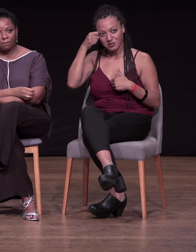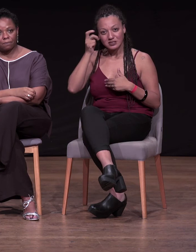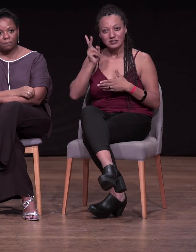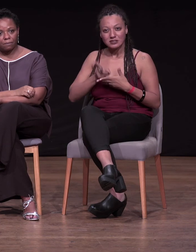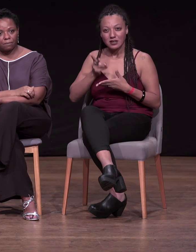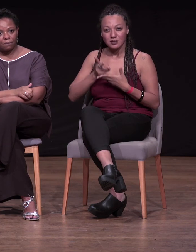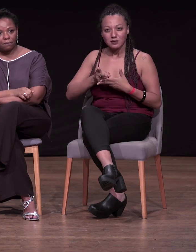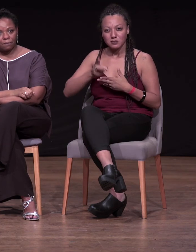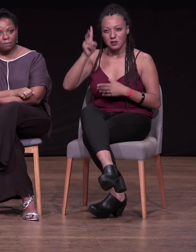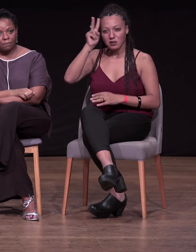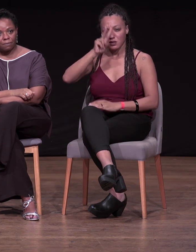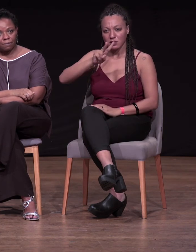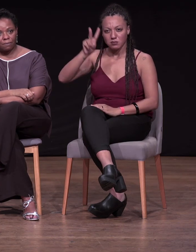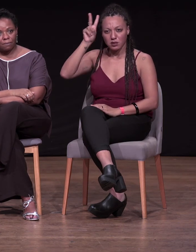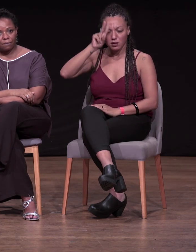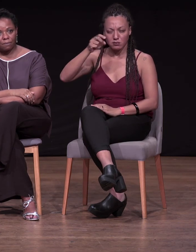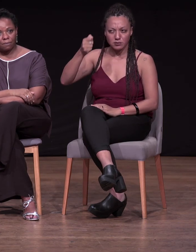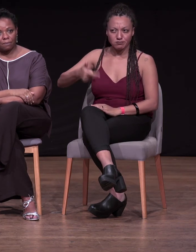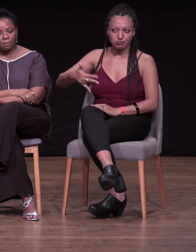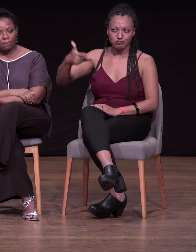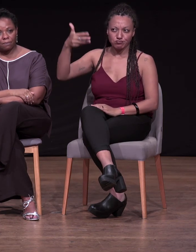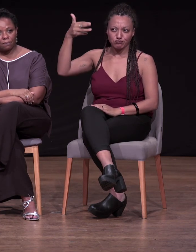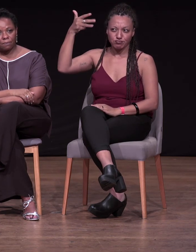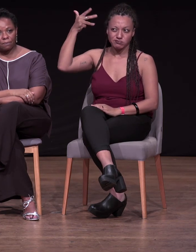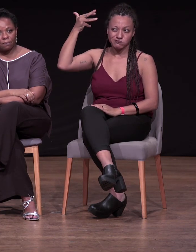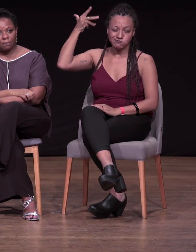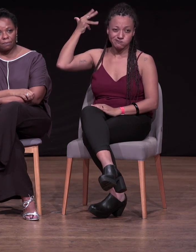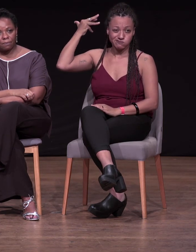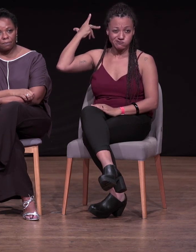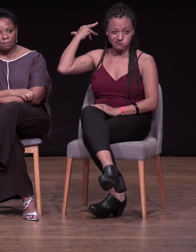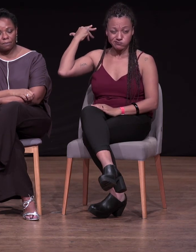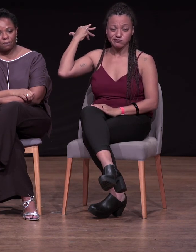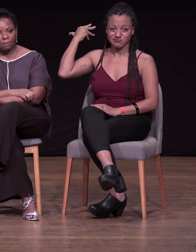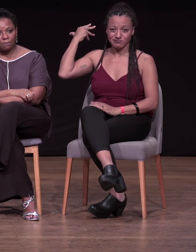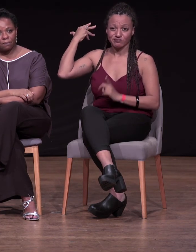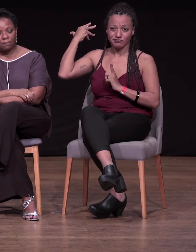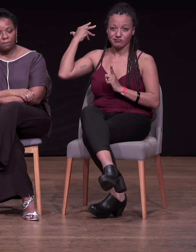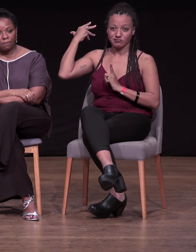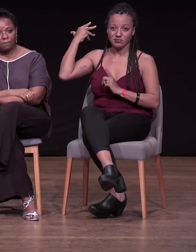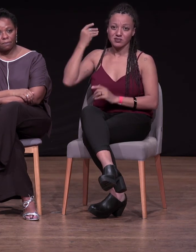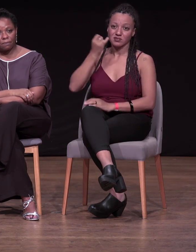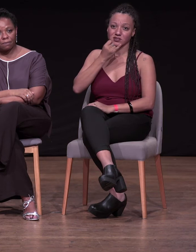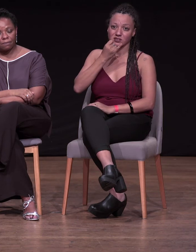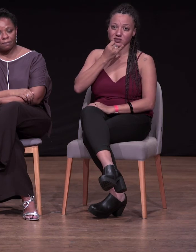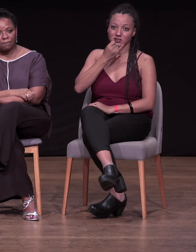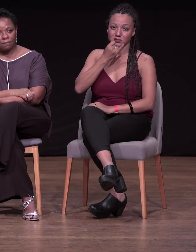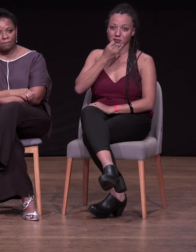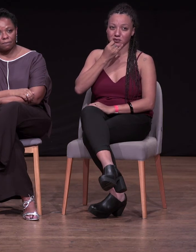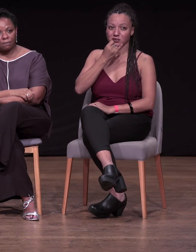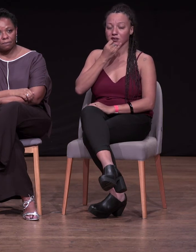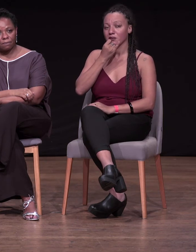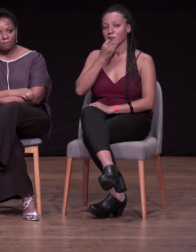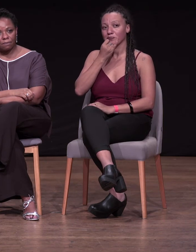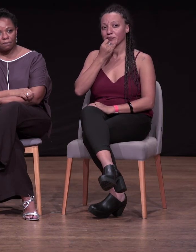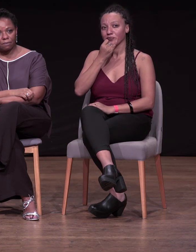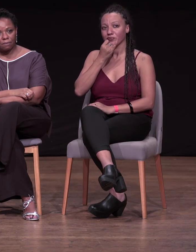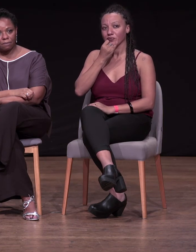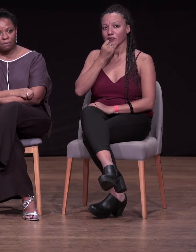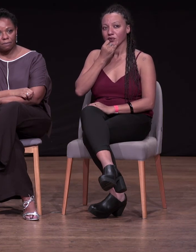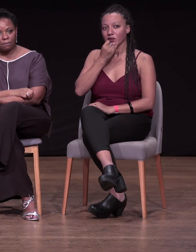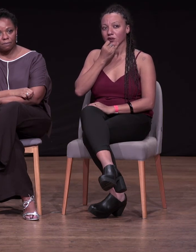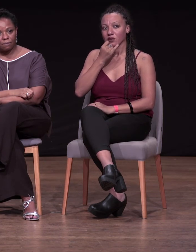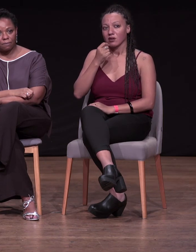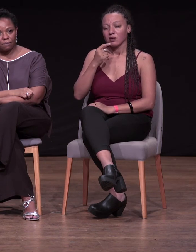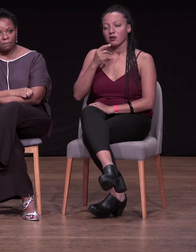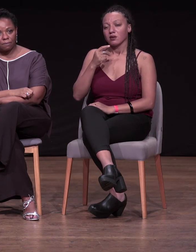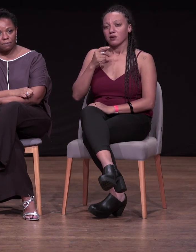as memórias históricas, elas estão aí, ao mesmo tempo que a gente tem o Black Panther, que estava